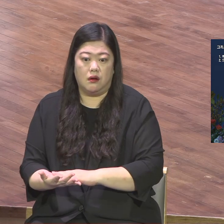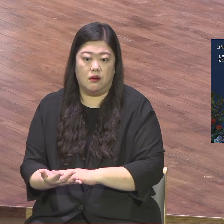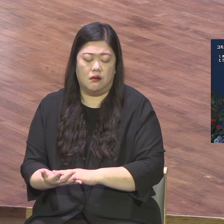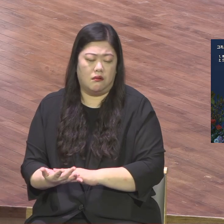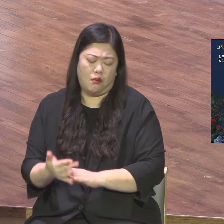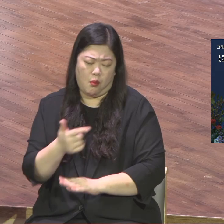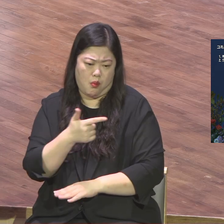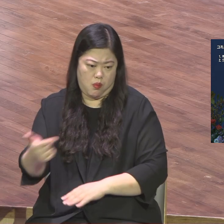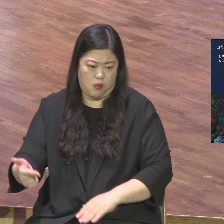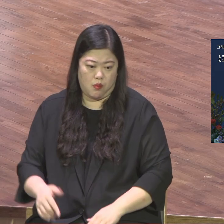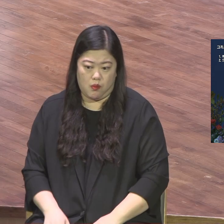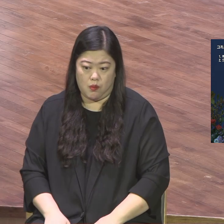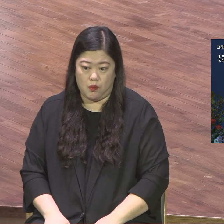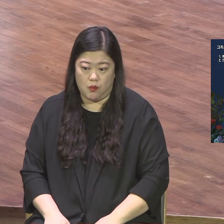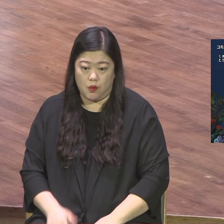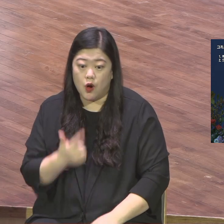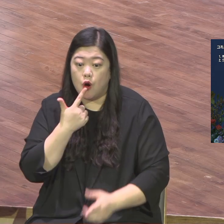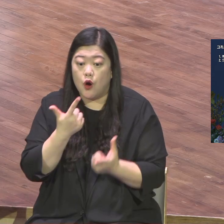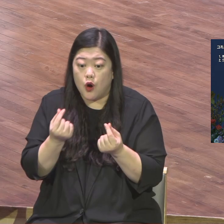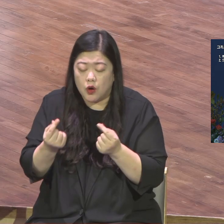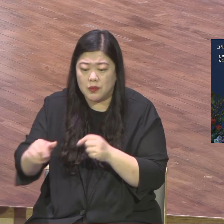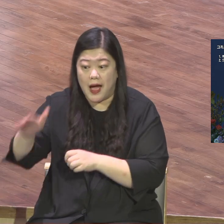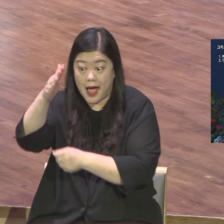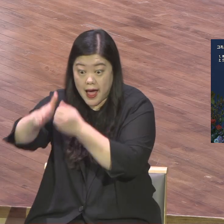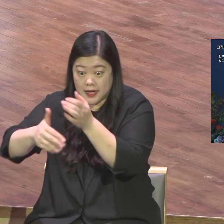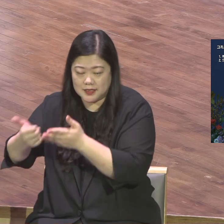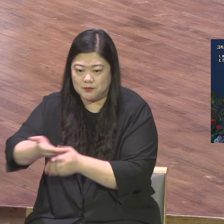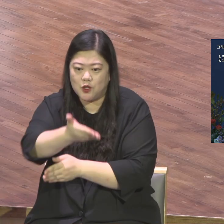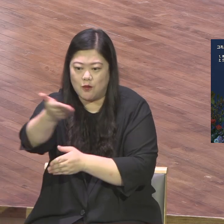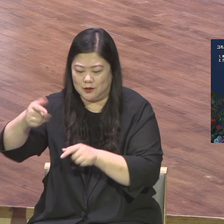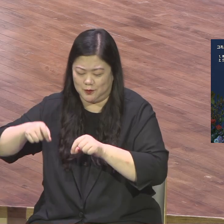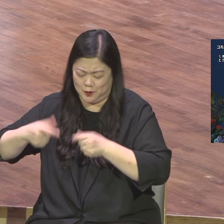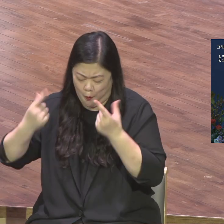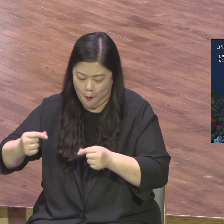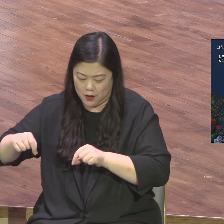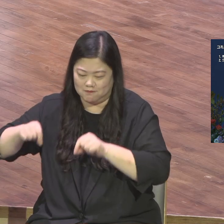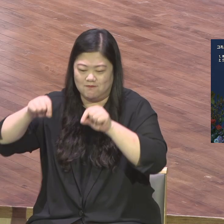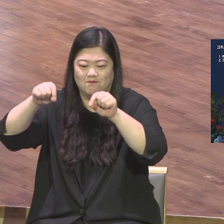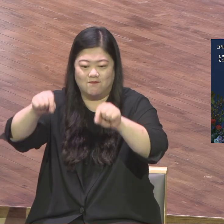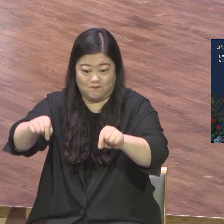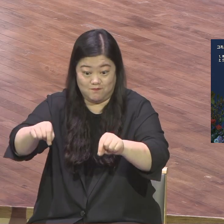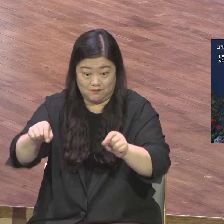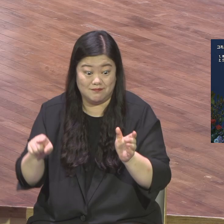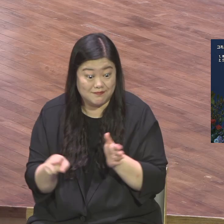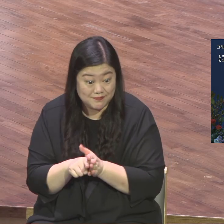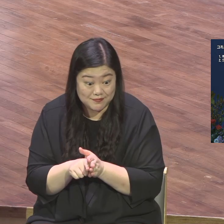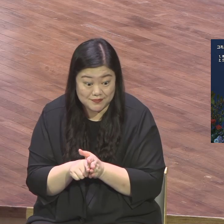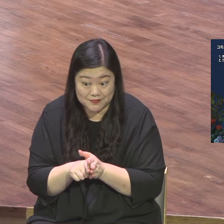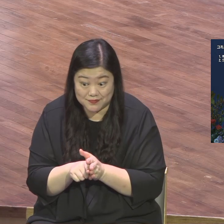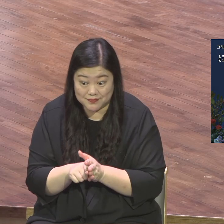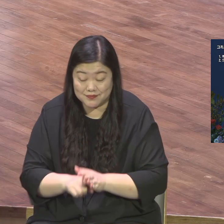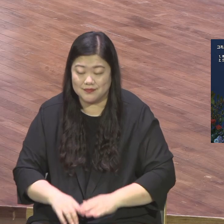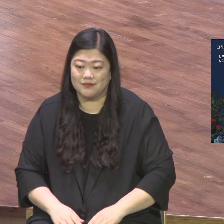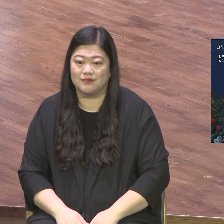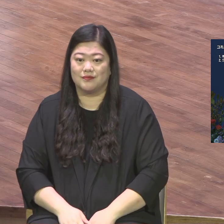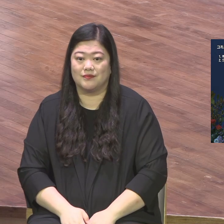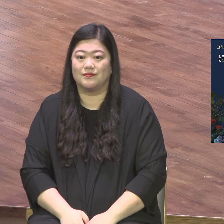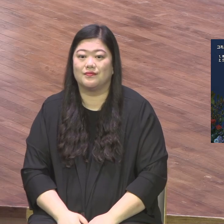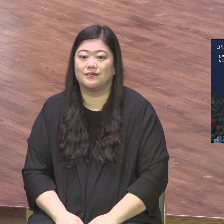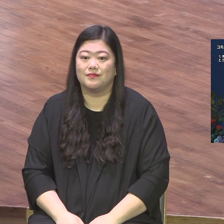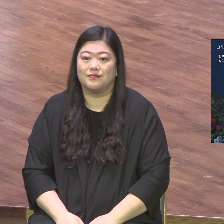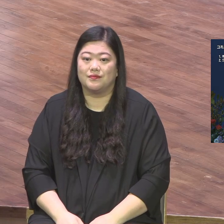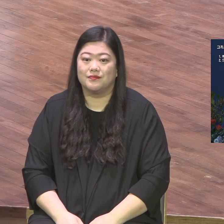복음운동의 플랫폼, 파수망대, 안테나로 여러분 사용할 줄 믿으시기 바랍니다. 제가 오늘 우리 새롭게 지금